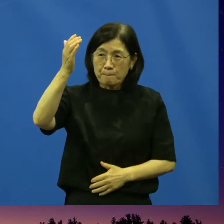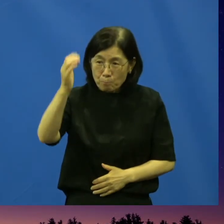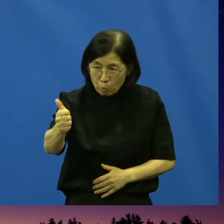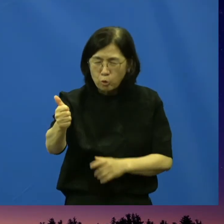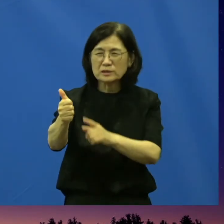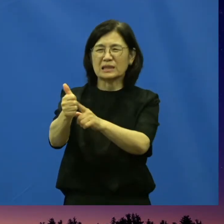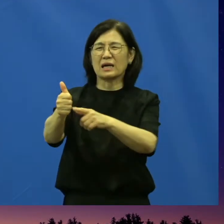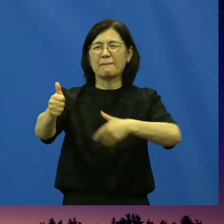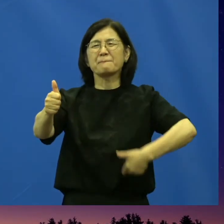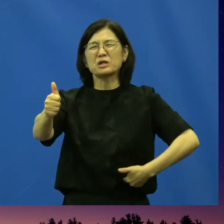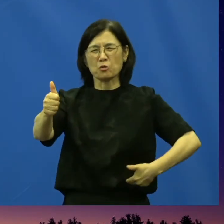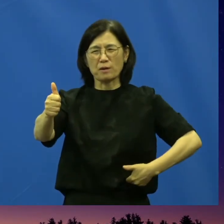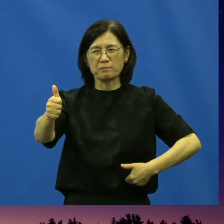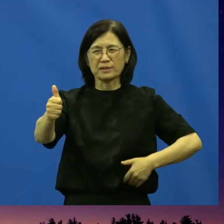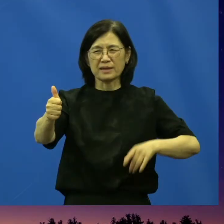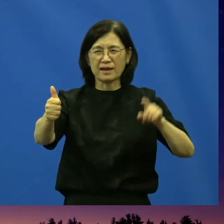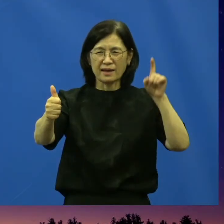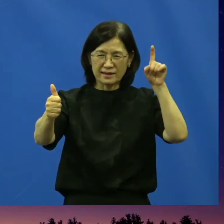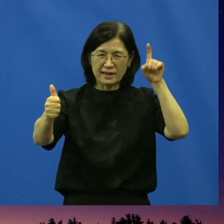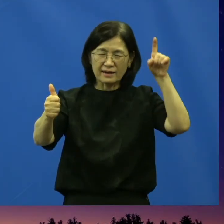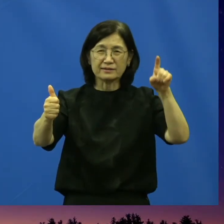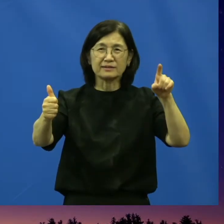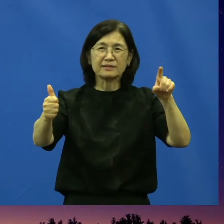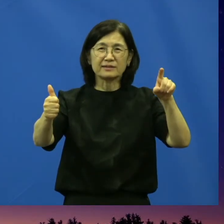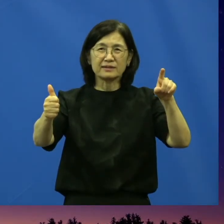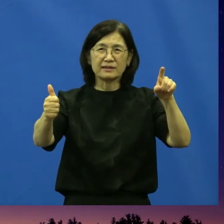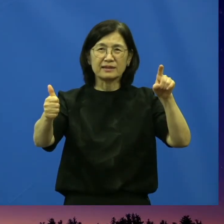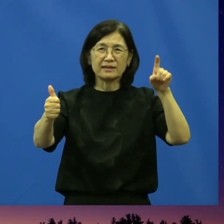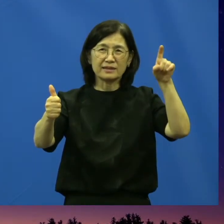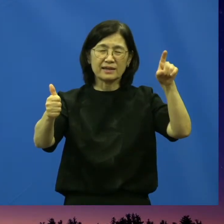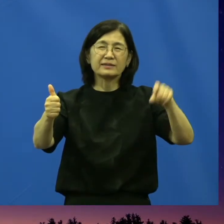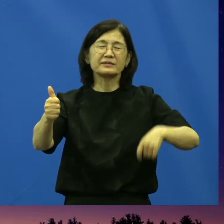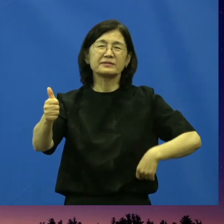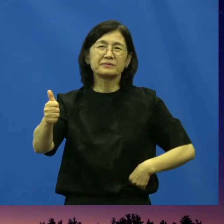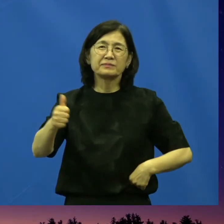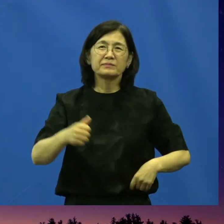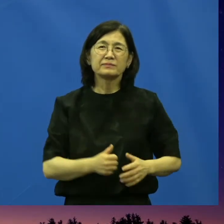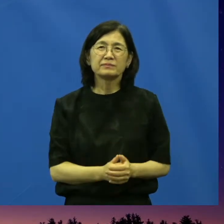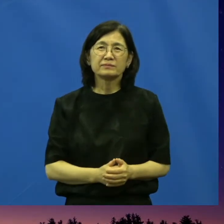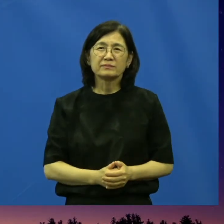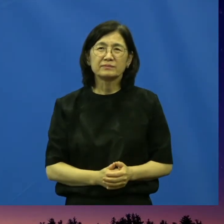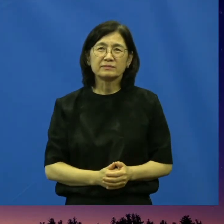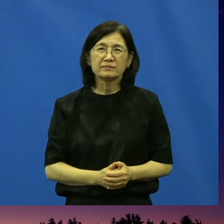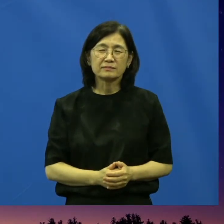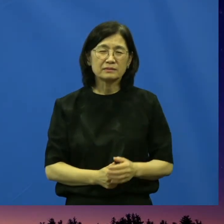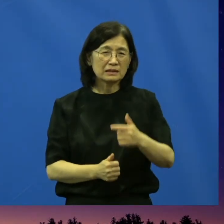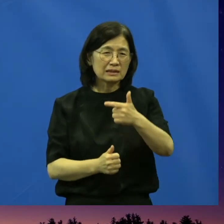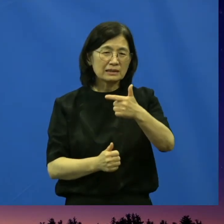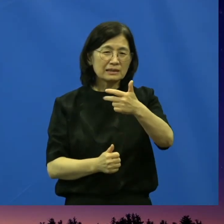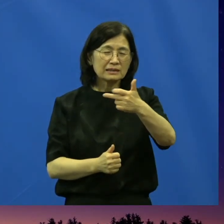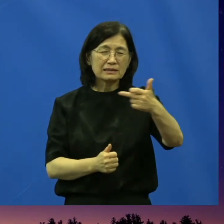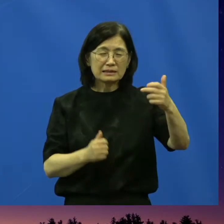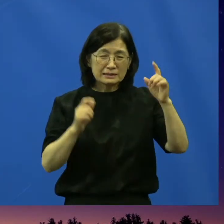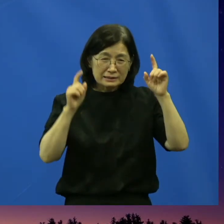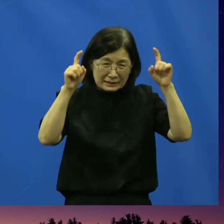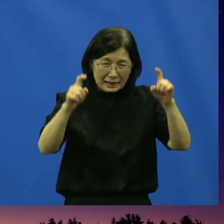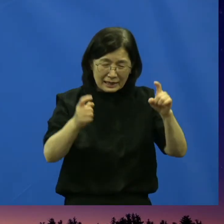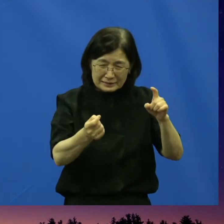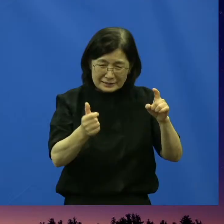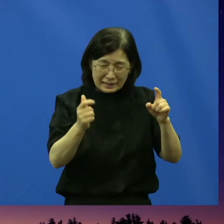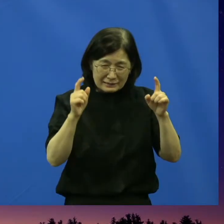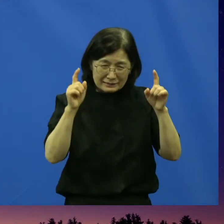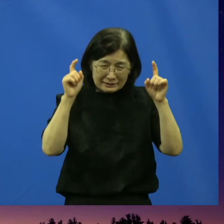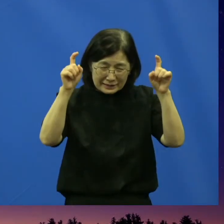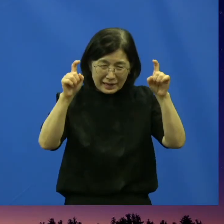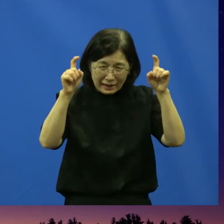절대적으로 필요한 거예요. 양은 양이에요, 여러분. 큰 양, 작은 양, 그 차이예요. 그걸로는 안 되는